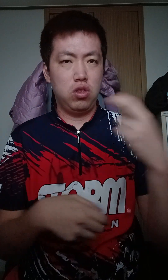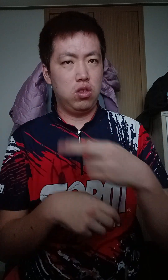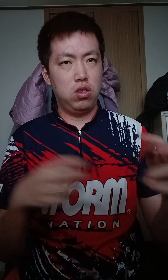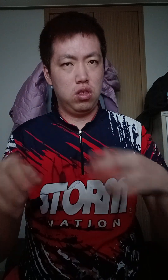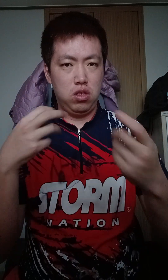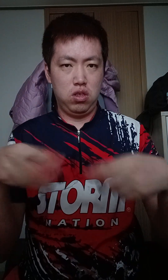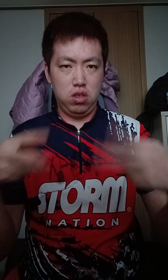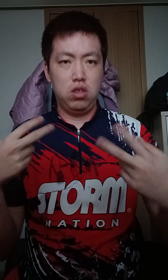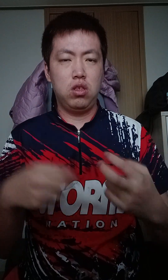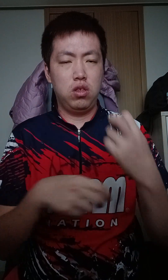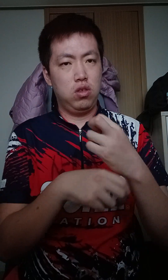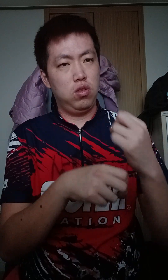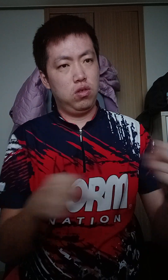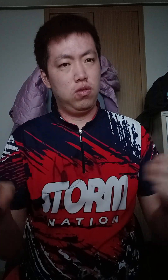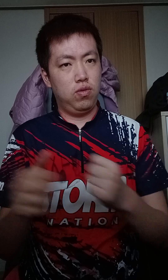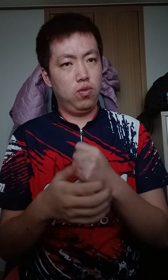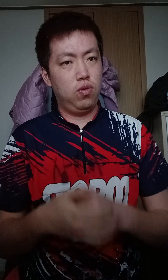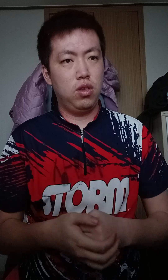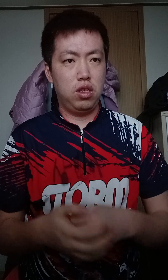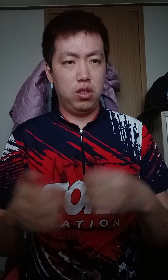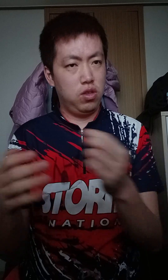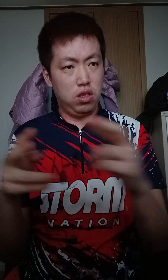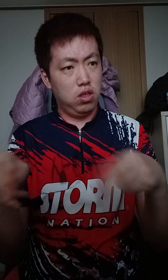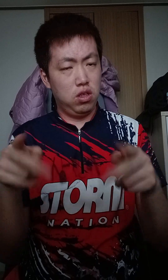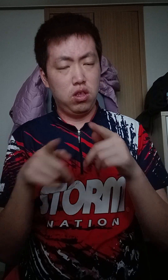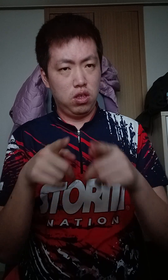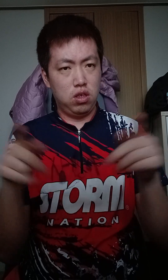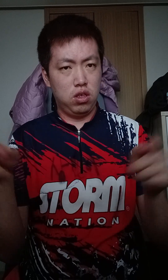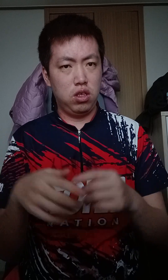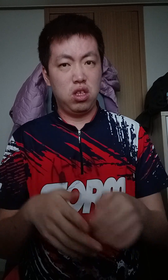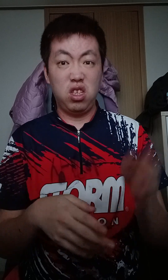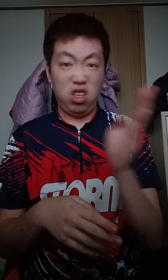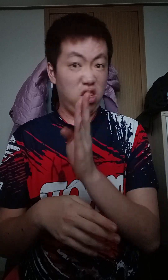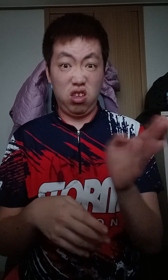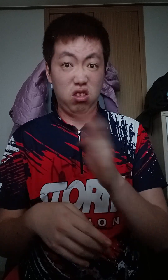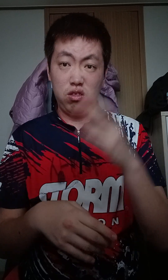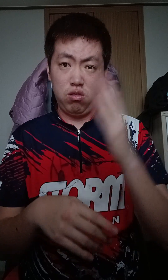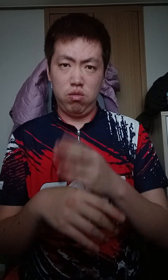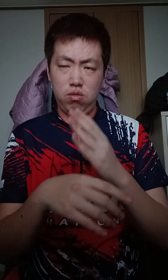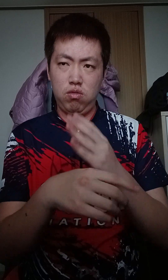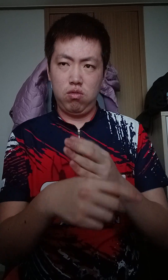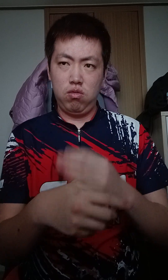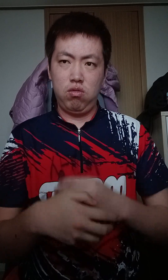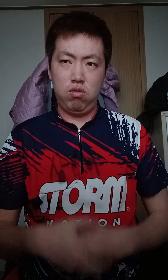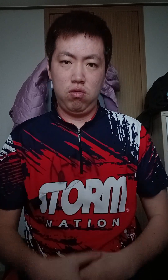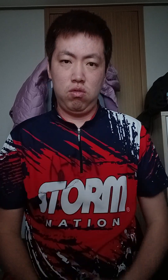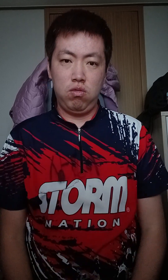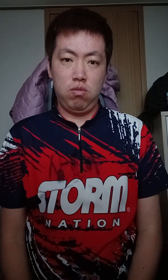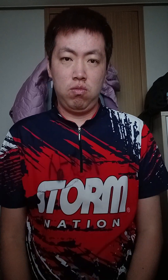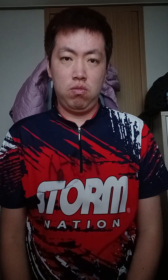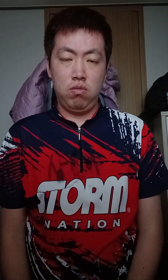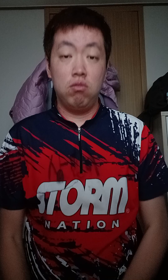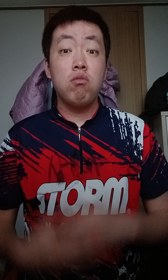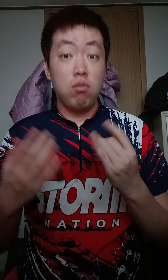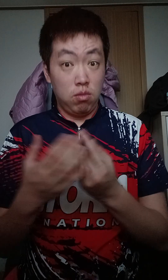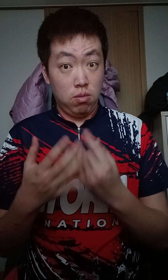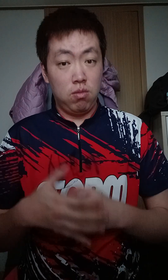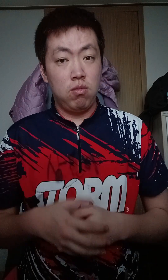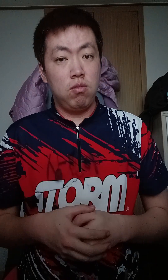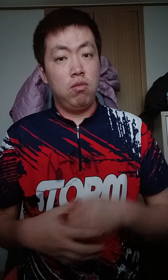굉장히 좁은 휠체어인데도 불구하고 휠체어가 들어가집니까? 주인 자체가 안 되는 거죠. 인근의 또 다른 공원 내